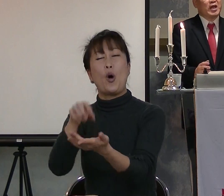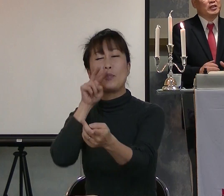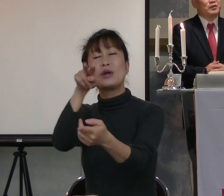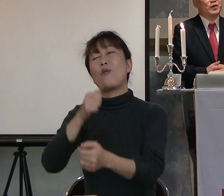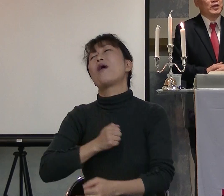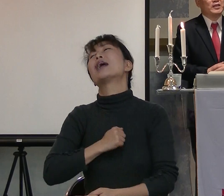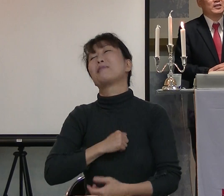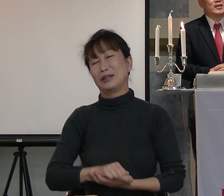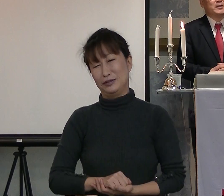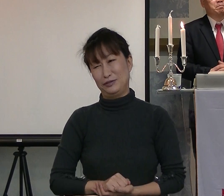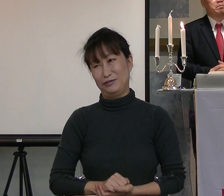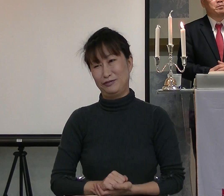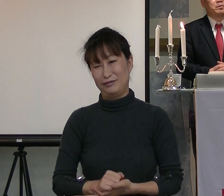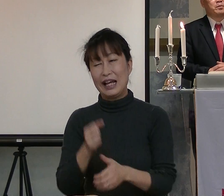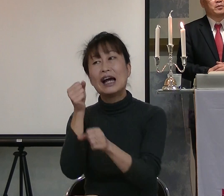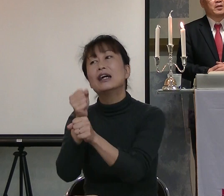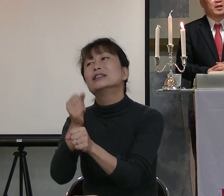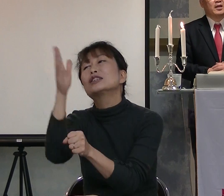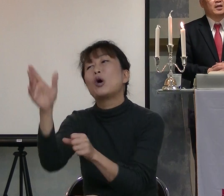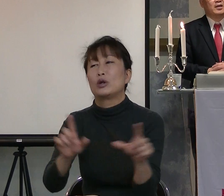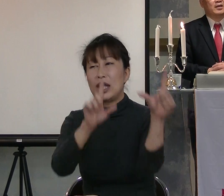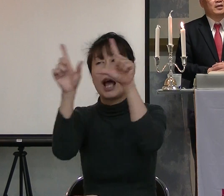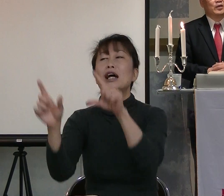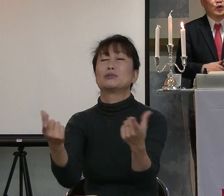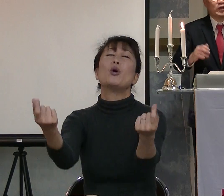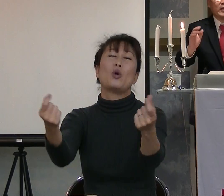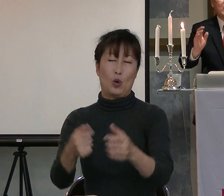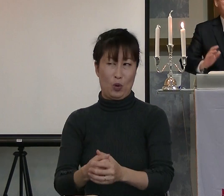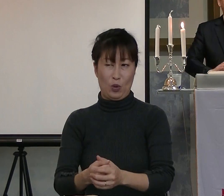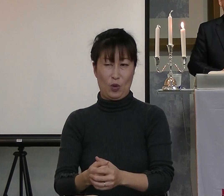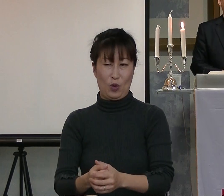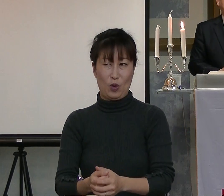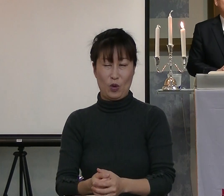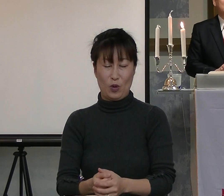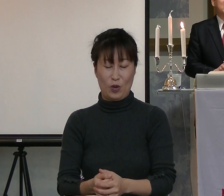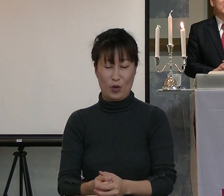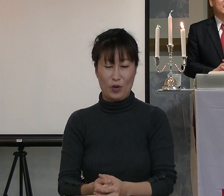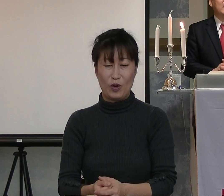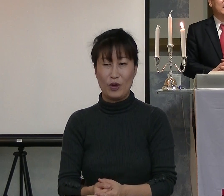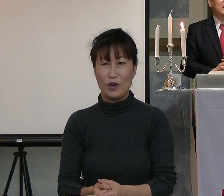信仰生活もそうなんですね今日だけ頑張